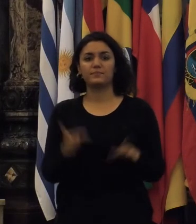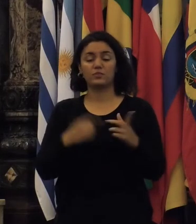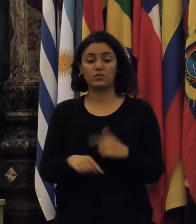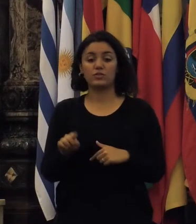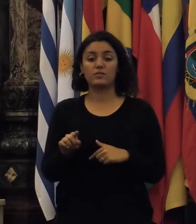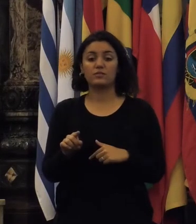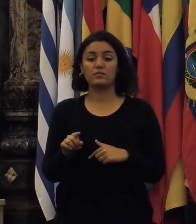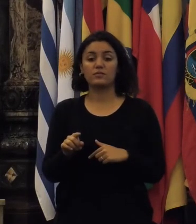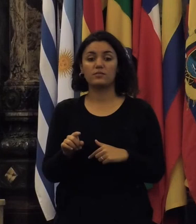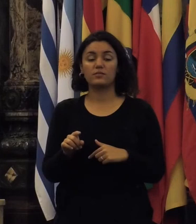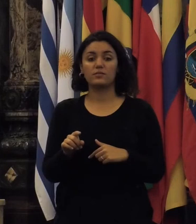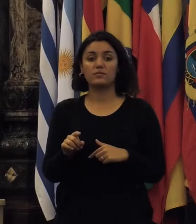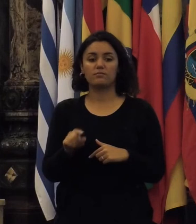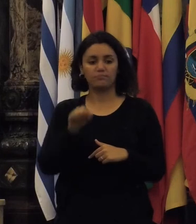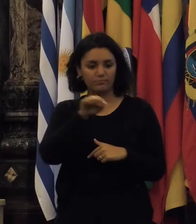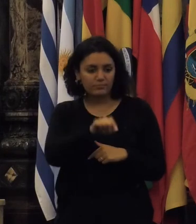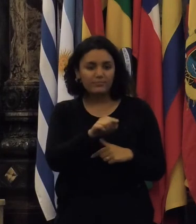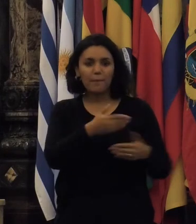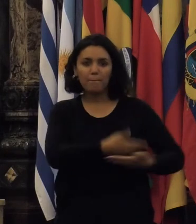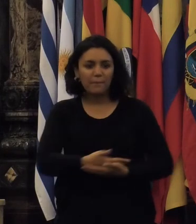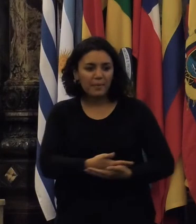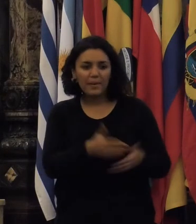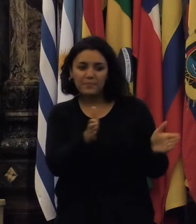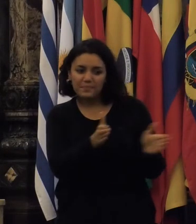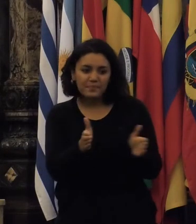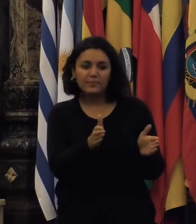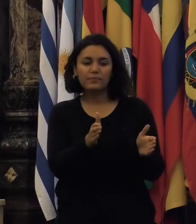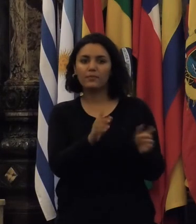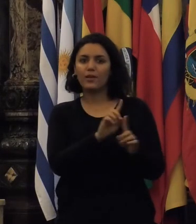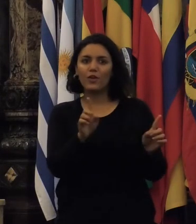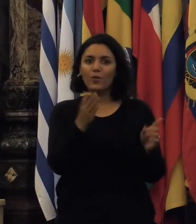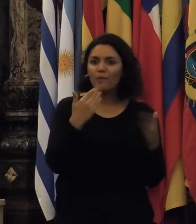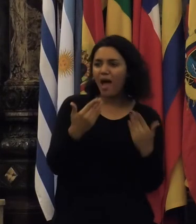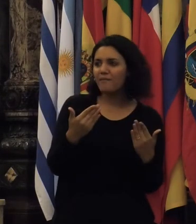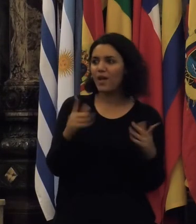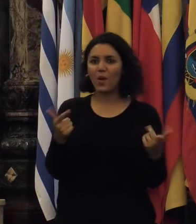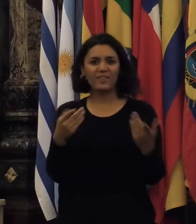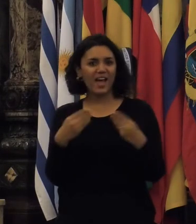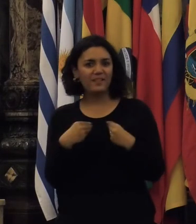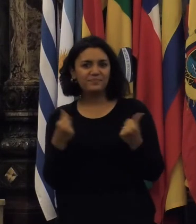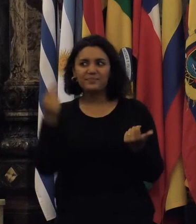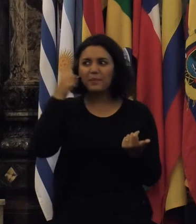Entonces, porque no hablaban, no sentían, no tenían la experiencia.